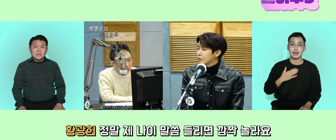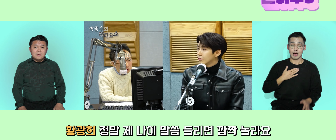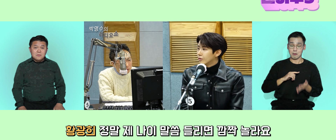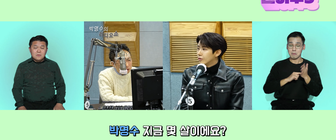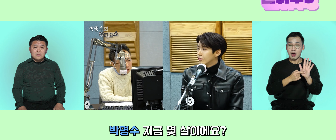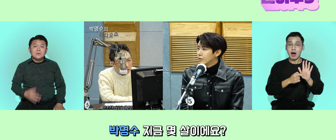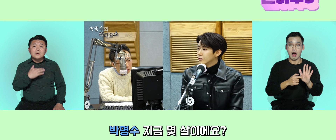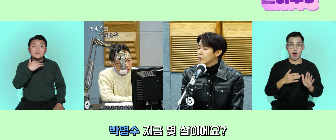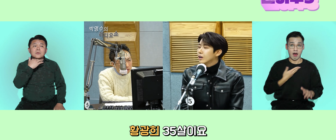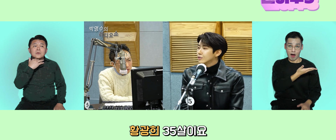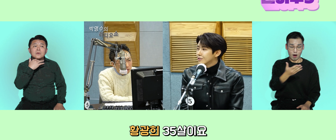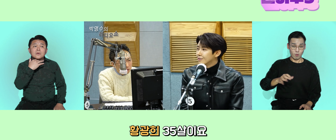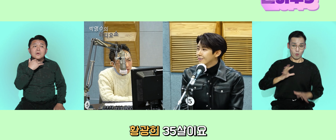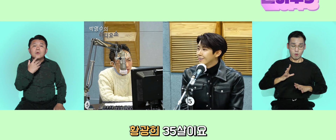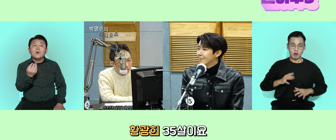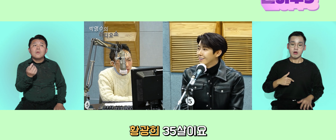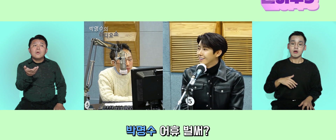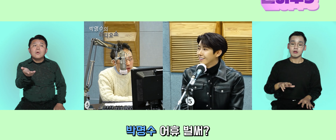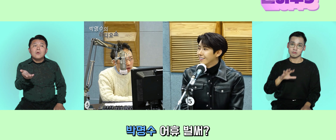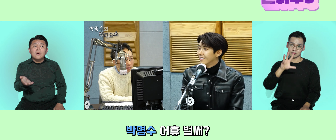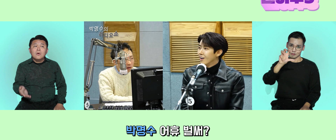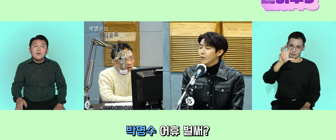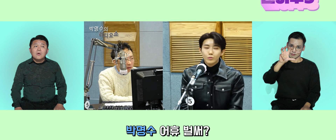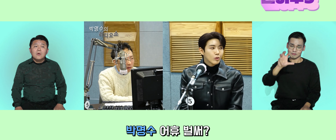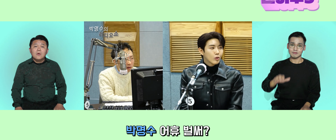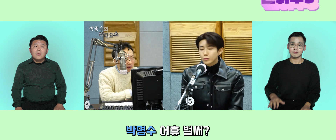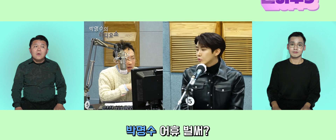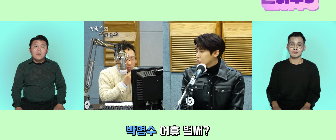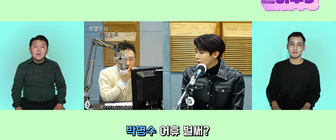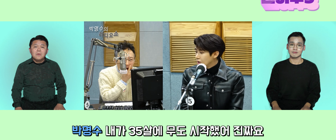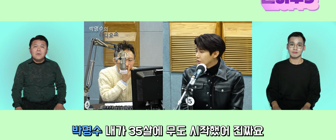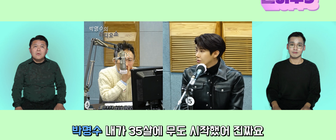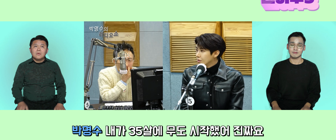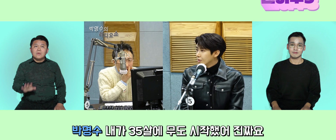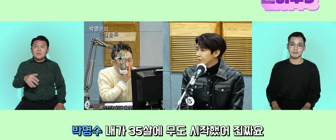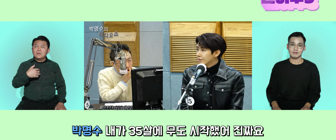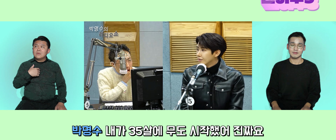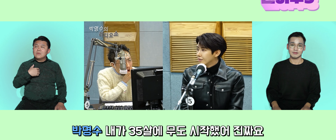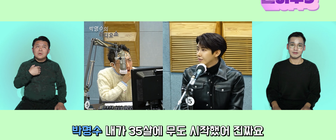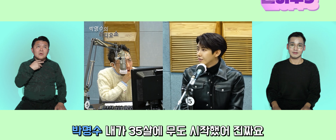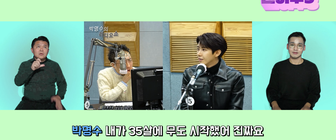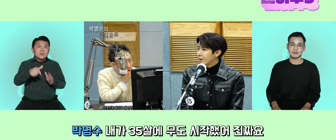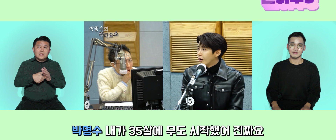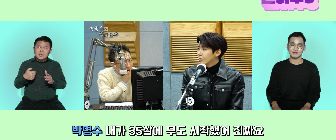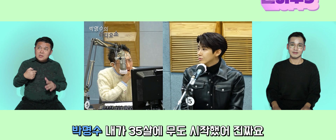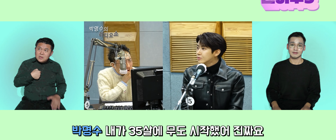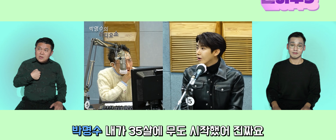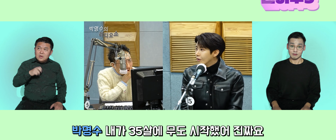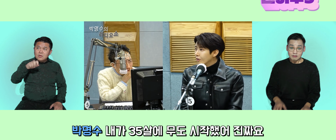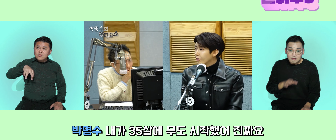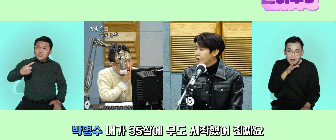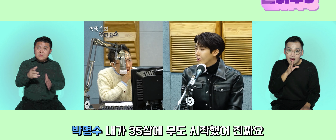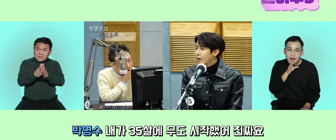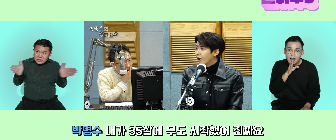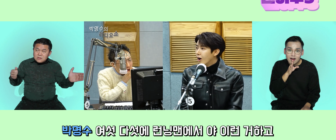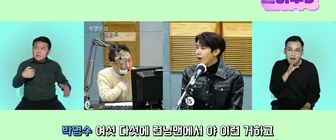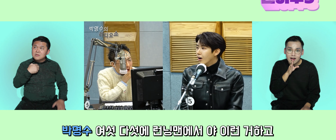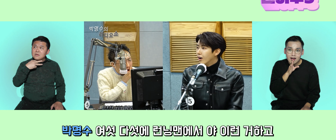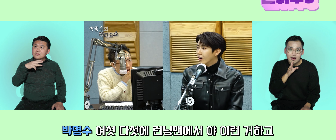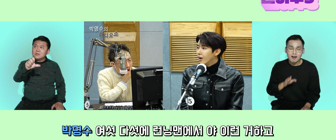다들 깜짝 놀라세요. 몇 살이에요? 서른다섯이요. 벌써? 내가 서른다섯에 무드 시작했어. 진짜요?